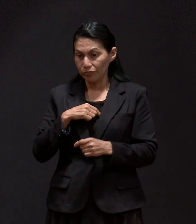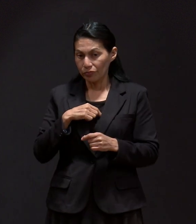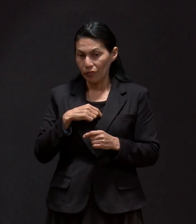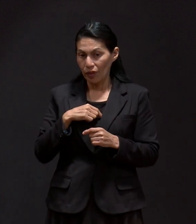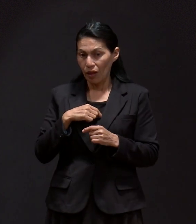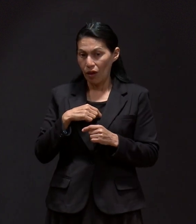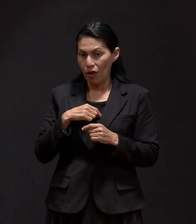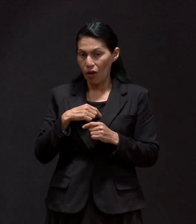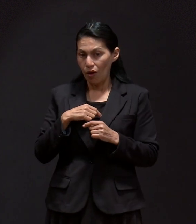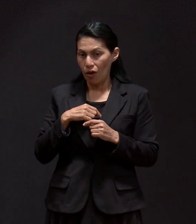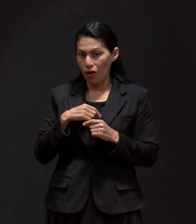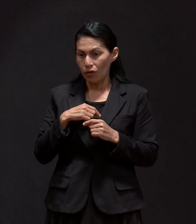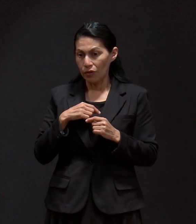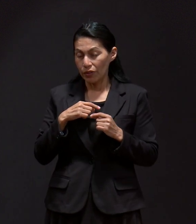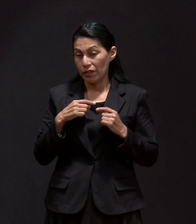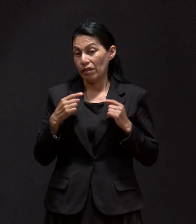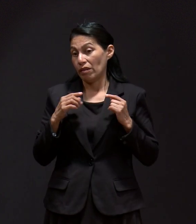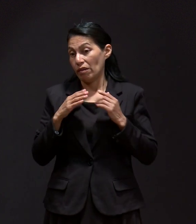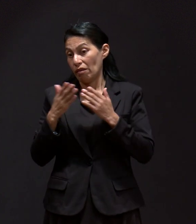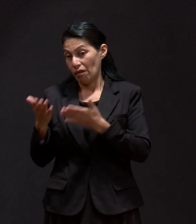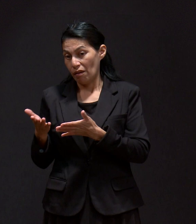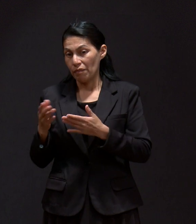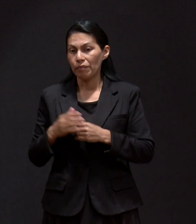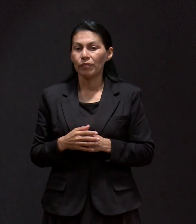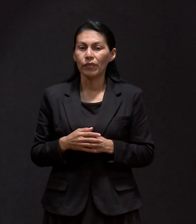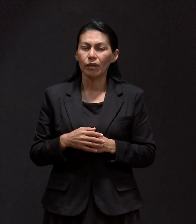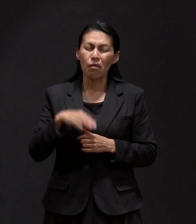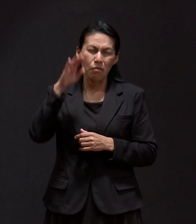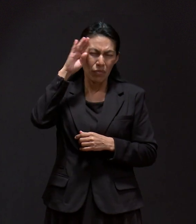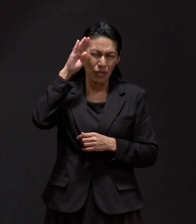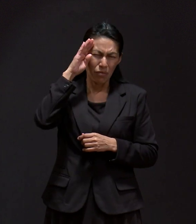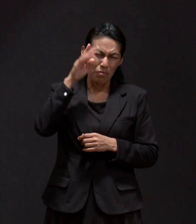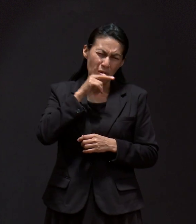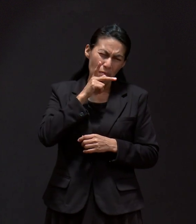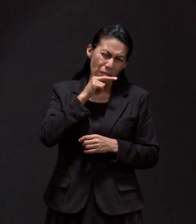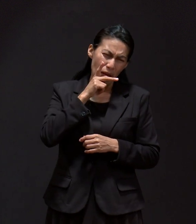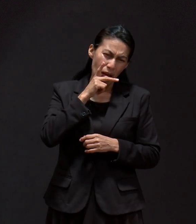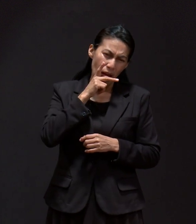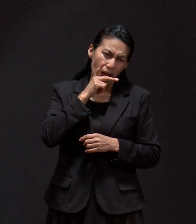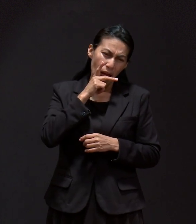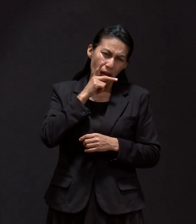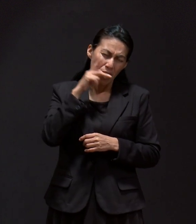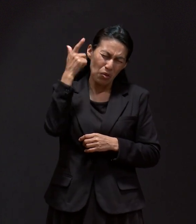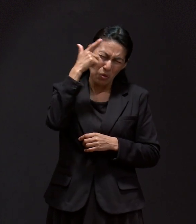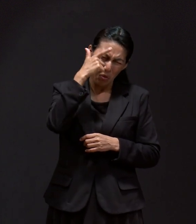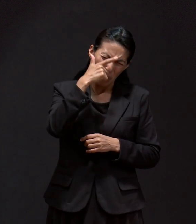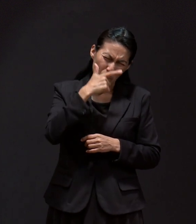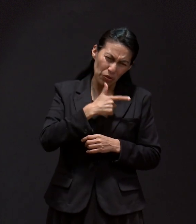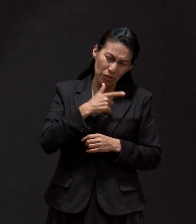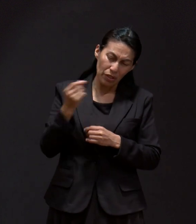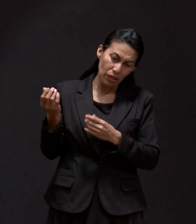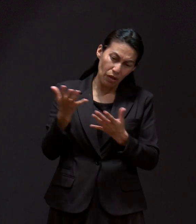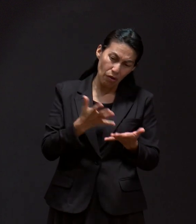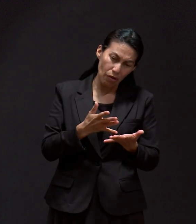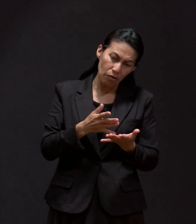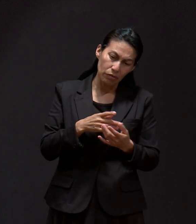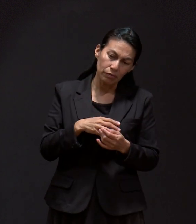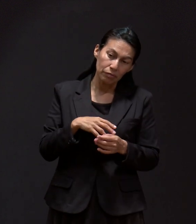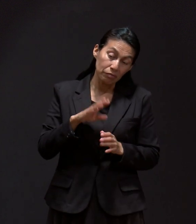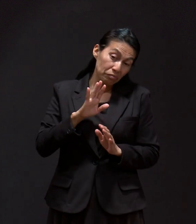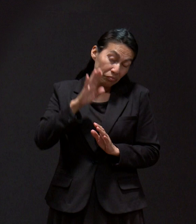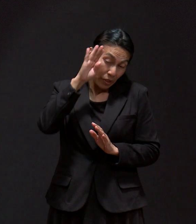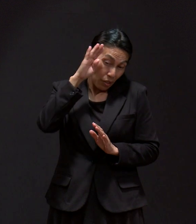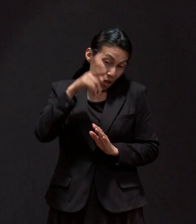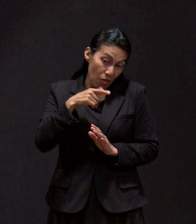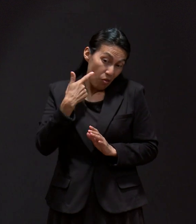mi papá llegó tarde yo creo que con la intención de no hablar del tema el sábado fui con